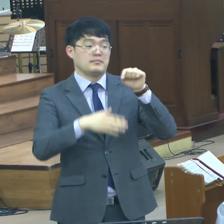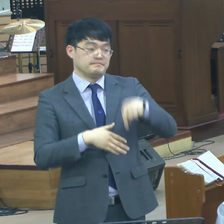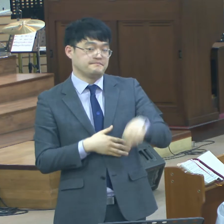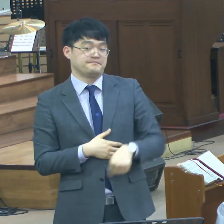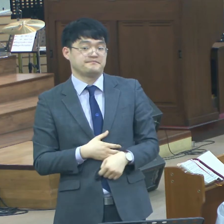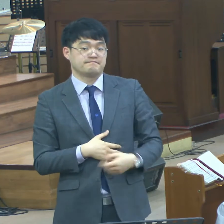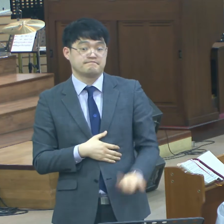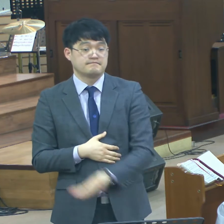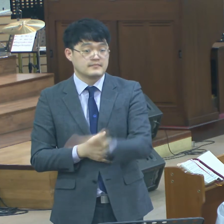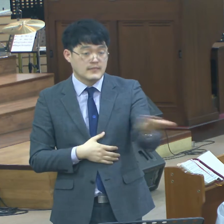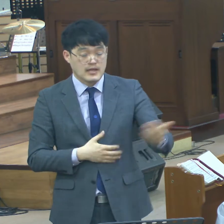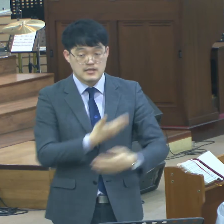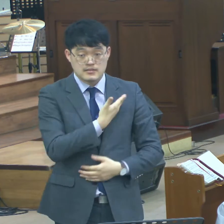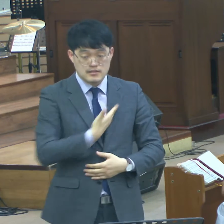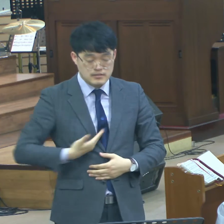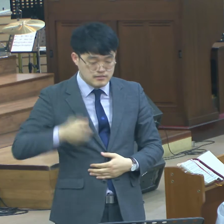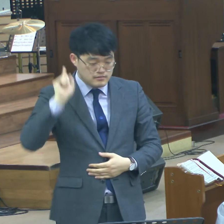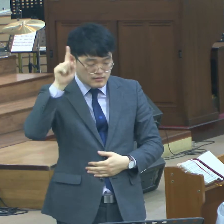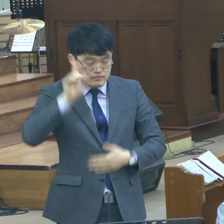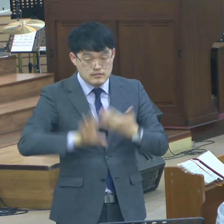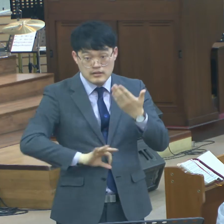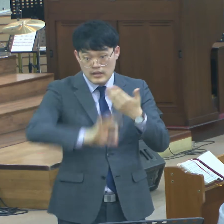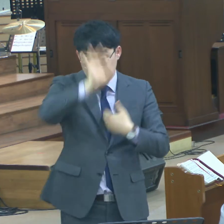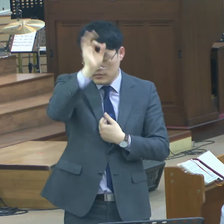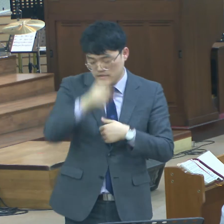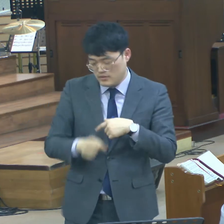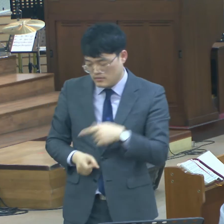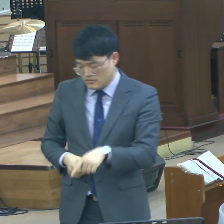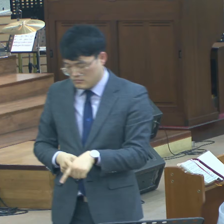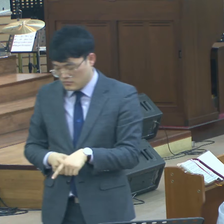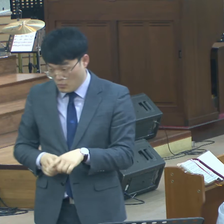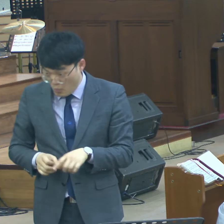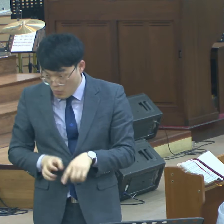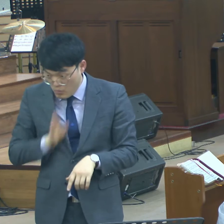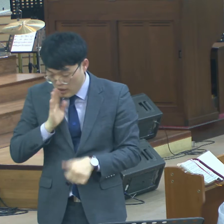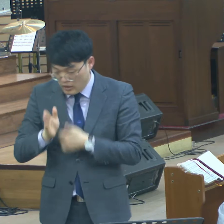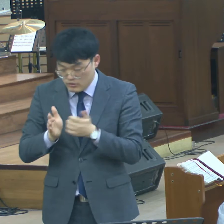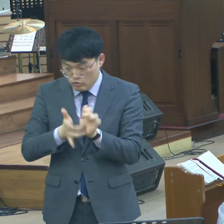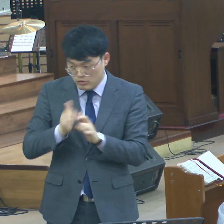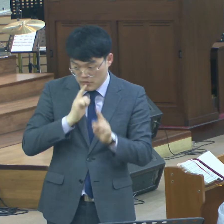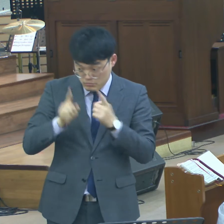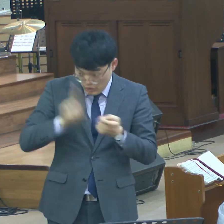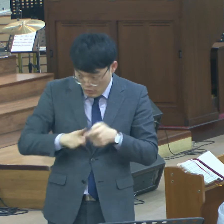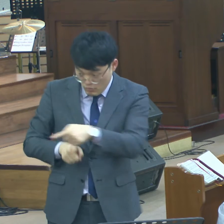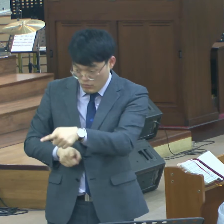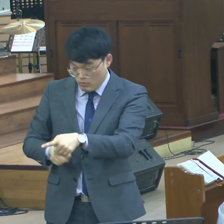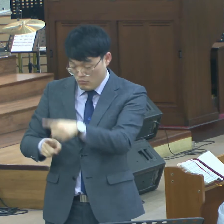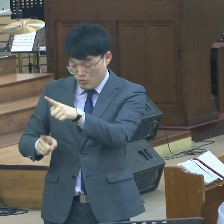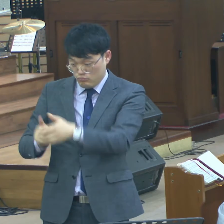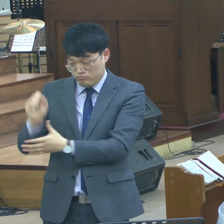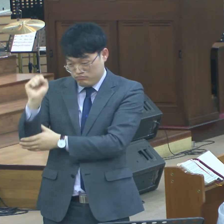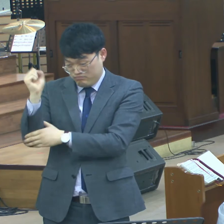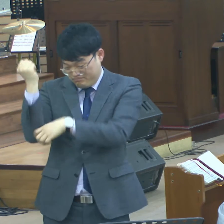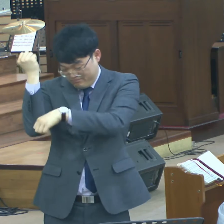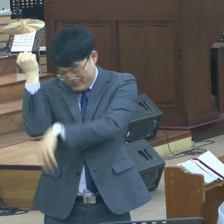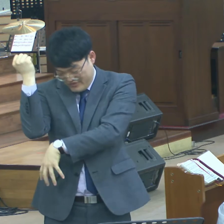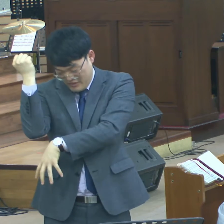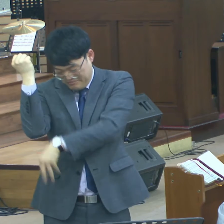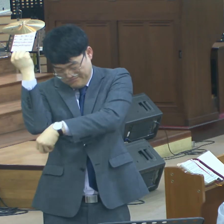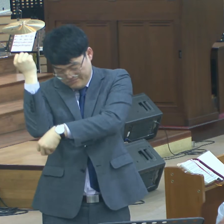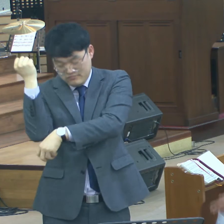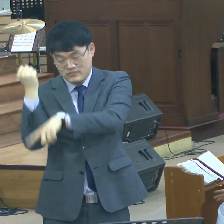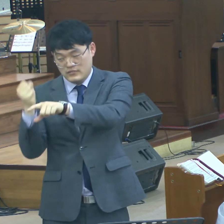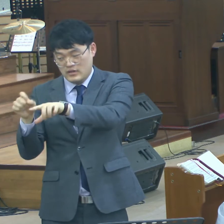제자들은 다음날 아침에 지나갈 때 무화과 나무가 뿌리째 마른 것을 보았습니다. 어제까지 멀쩡했는데 예수님의 저주받고